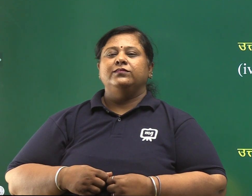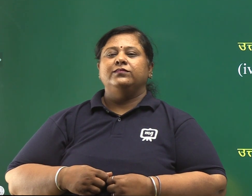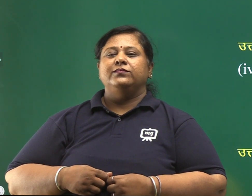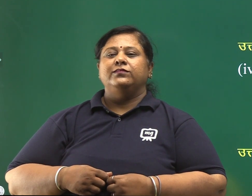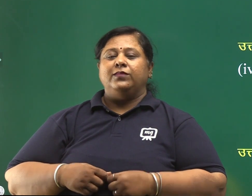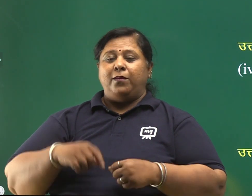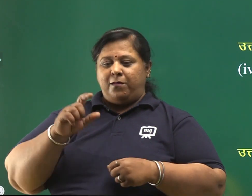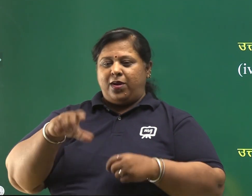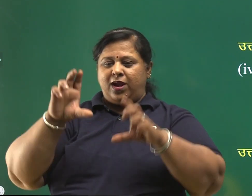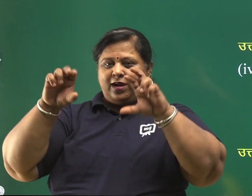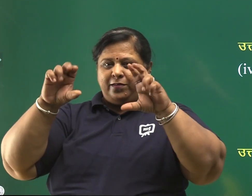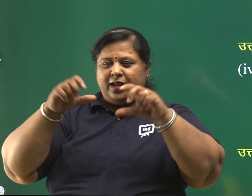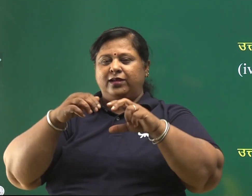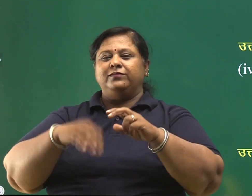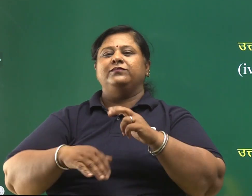पाठ में